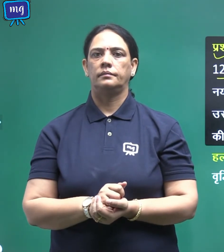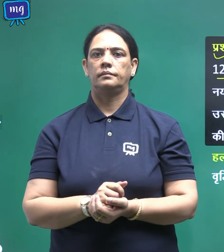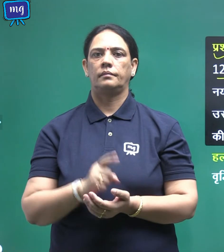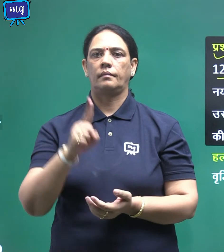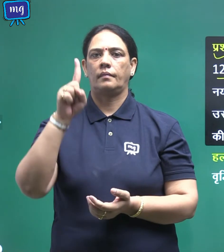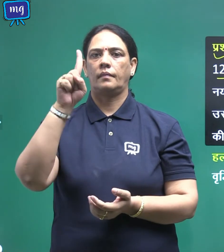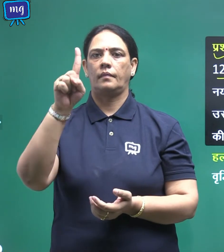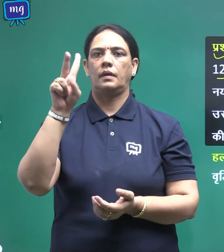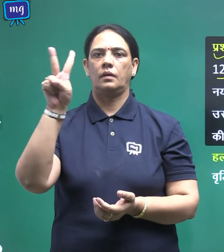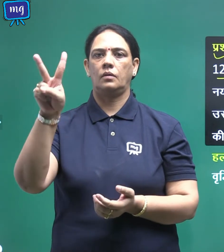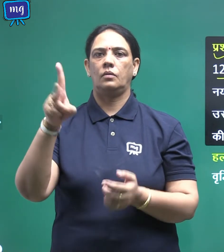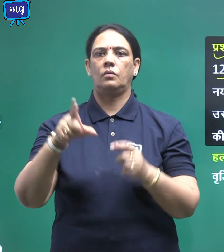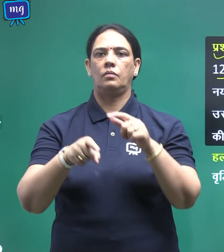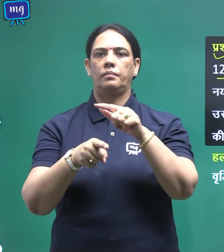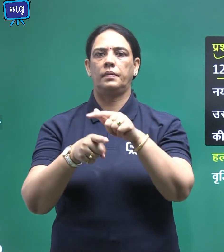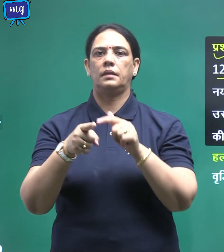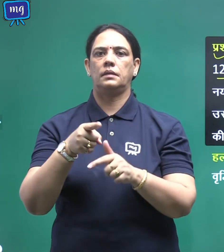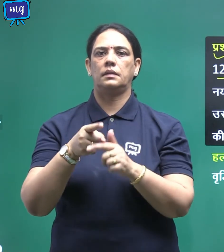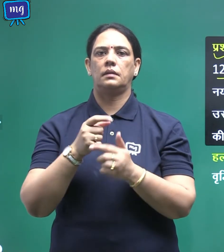12%